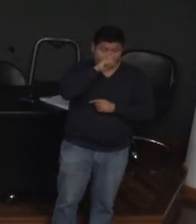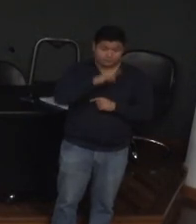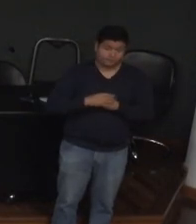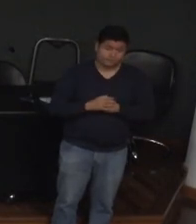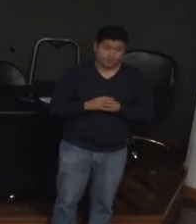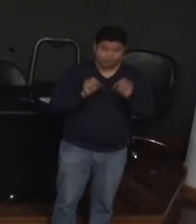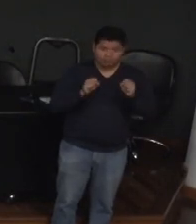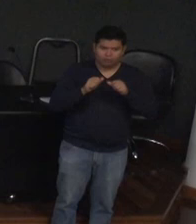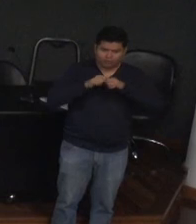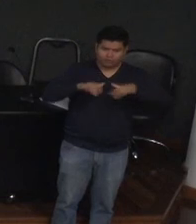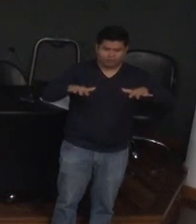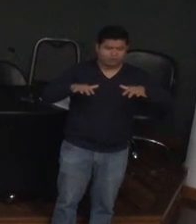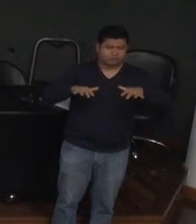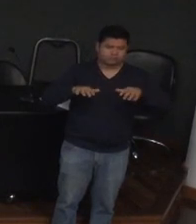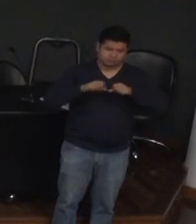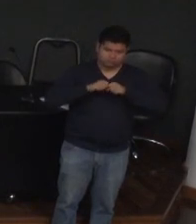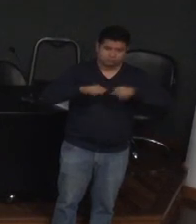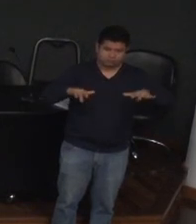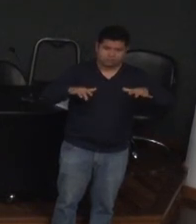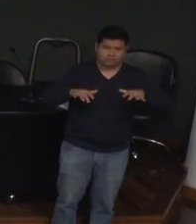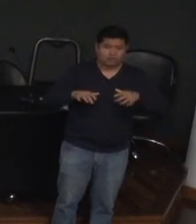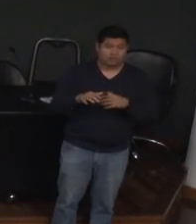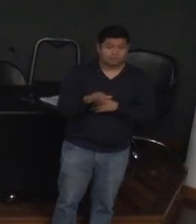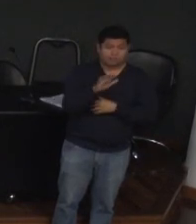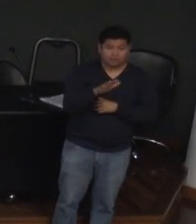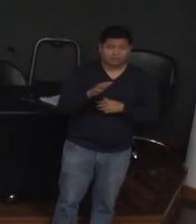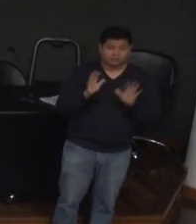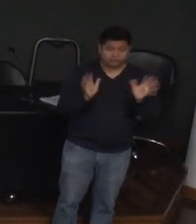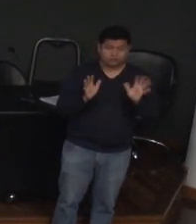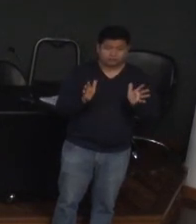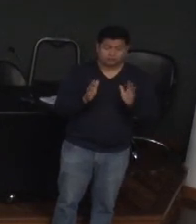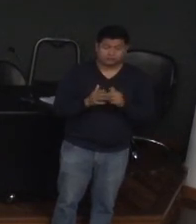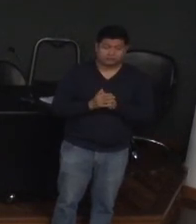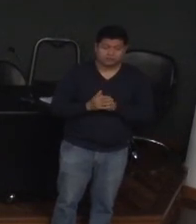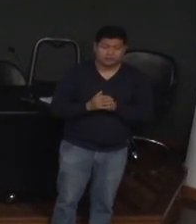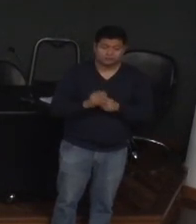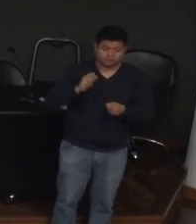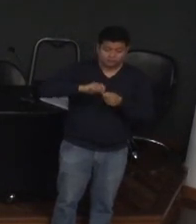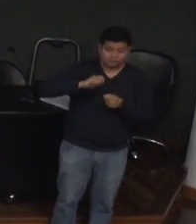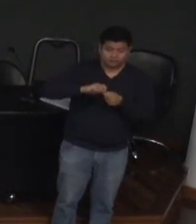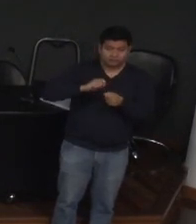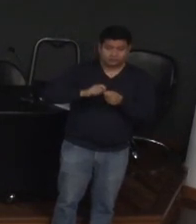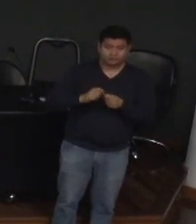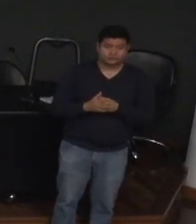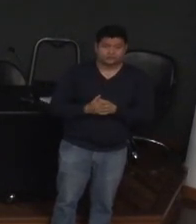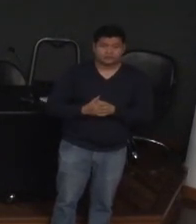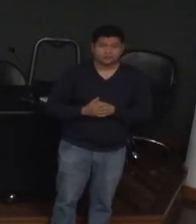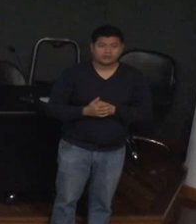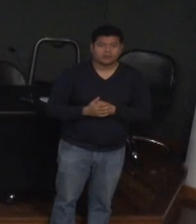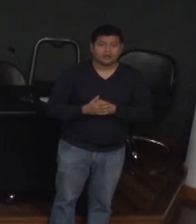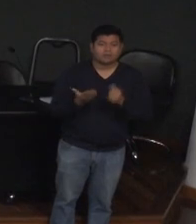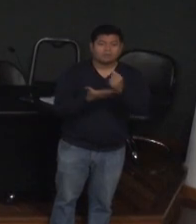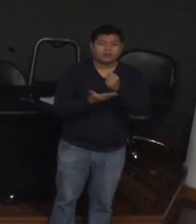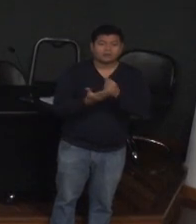ter um vazamento? Pode. Mas eu fiz o que eu tinha que fazer. Fundamentação. ISO